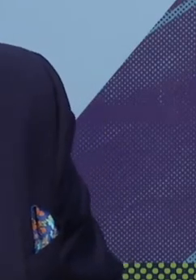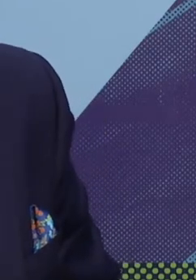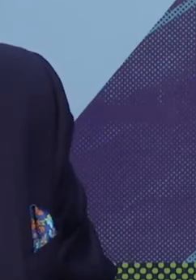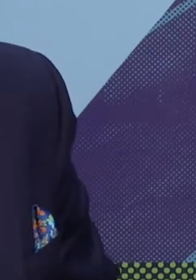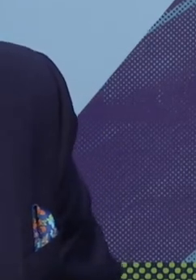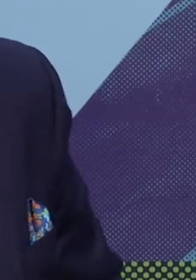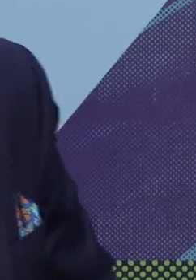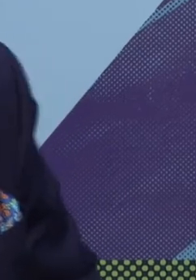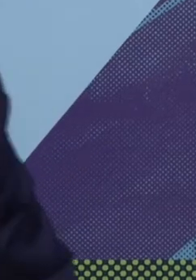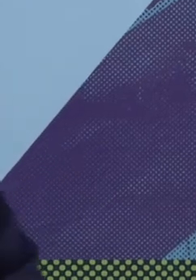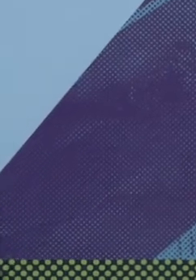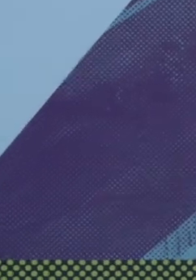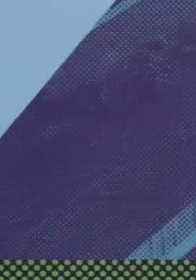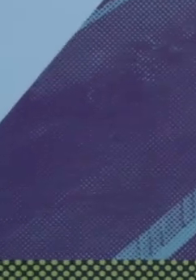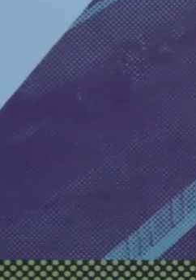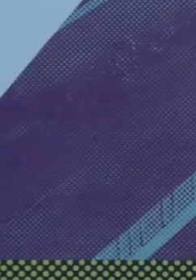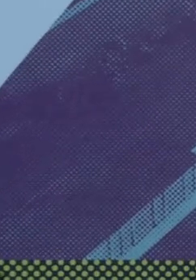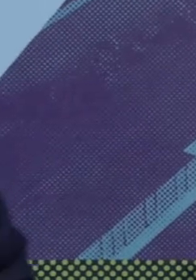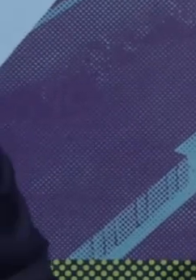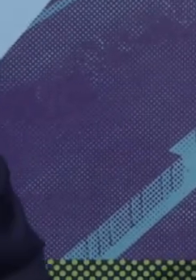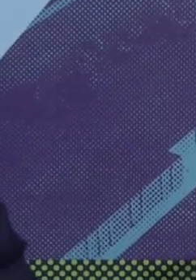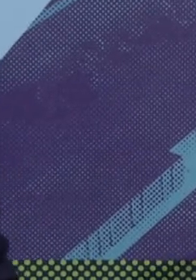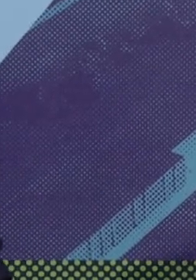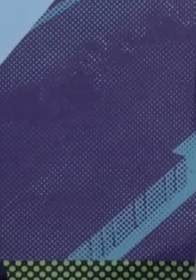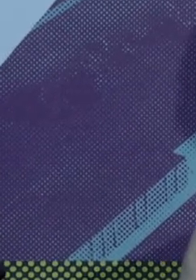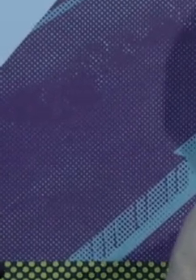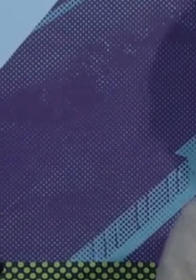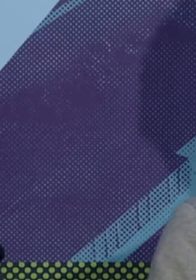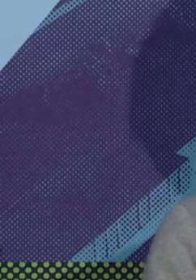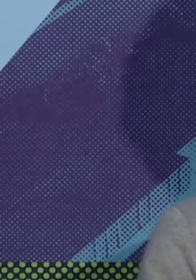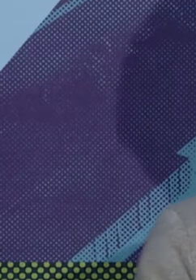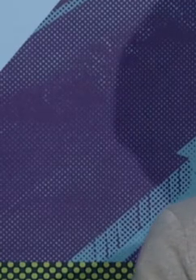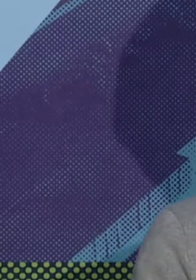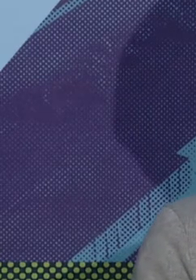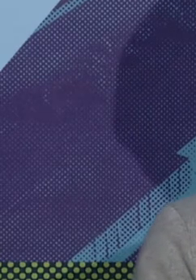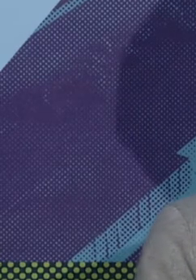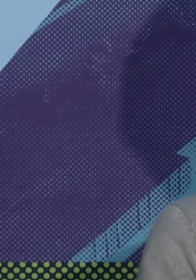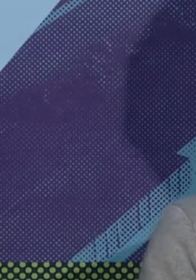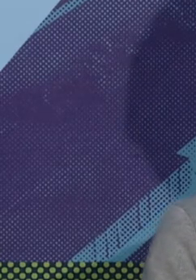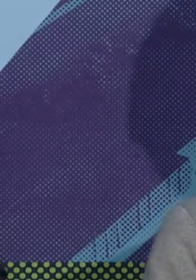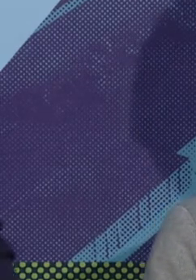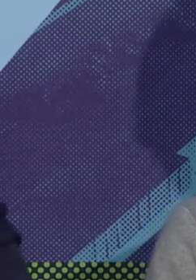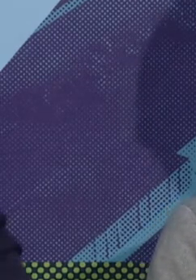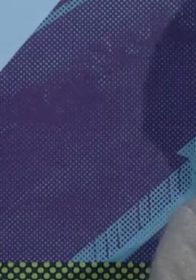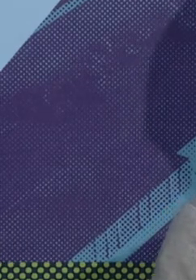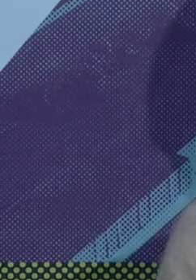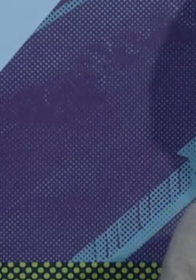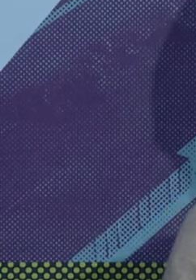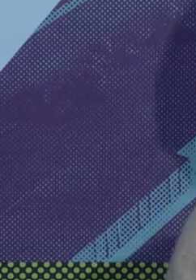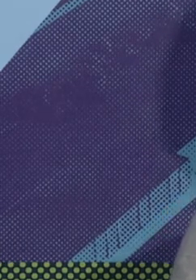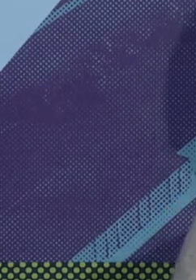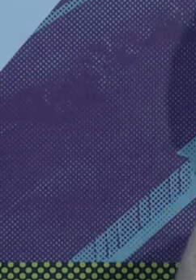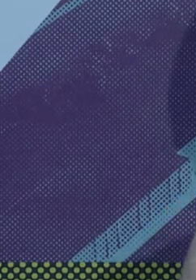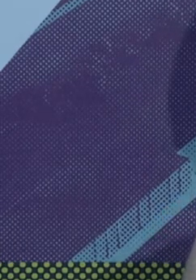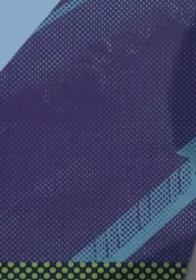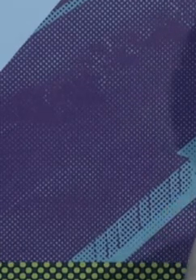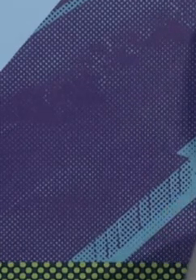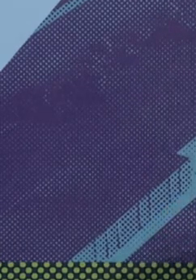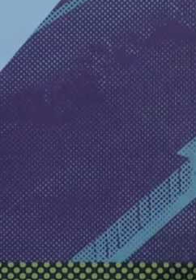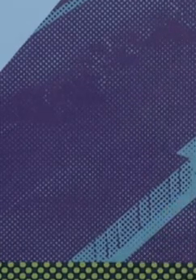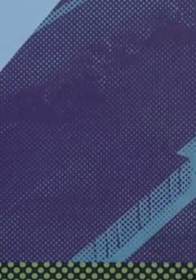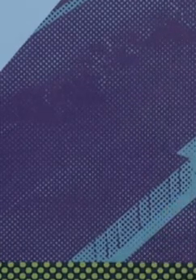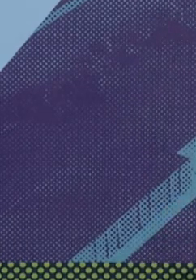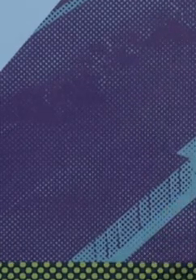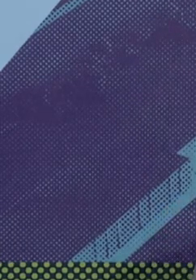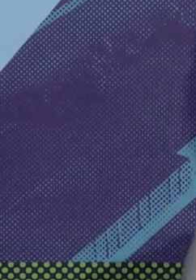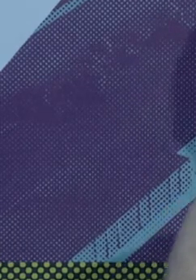Jag vill bara säga det, därför att det blev bra till slut i det här fallet. Men vi gör allt vi kan och lite till